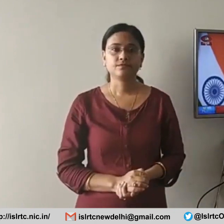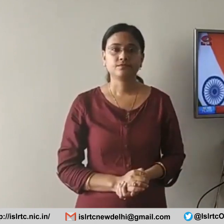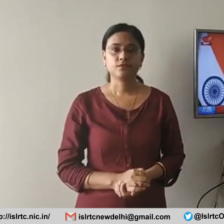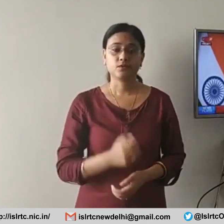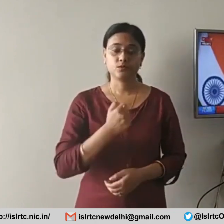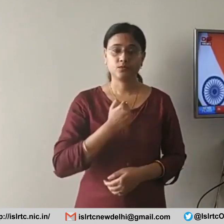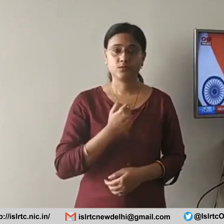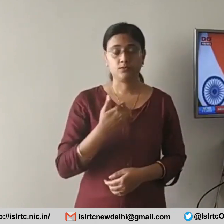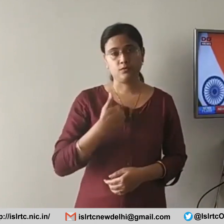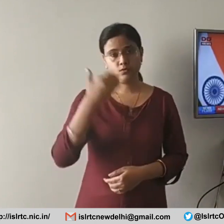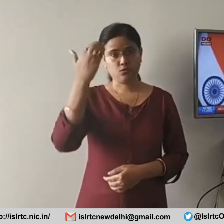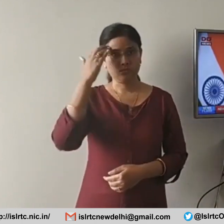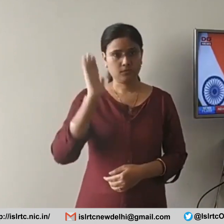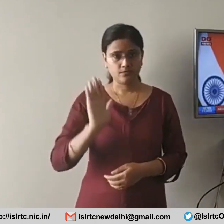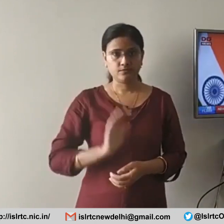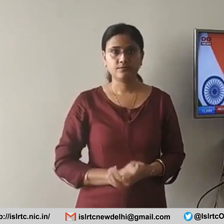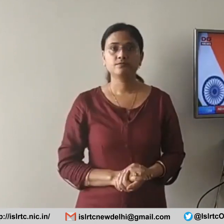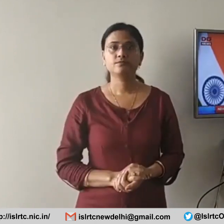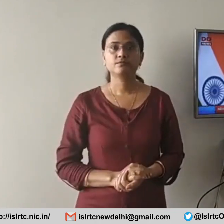मैं जानता हूं